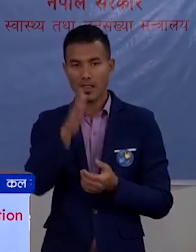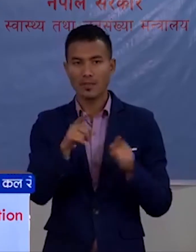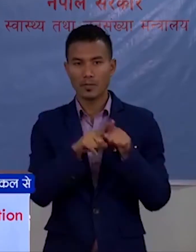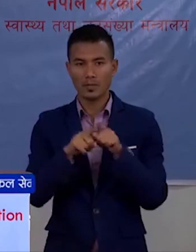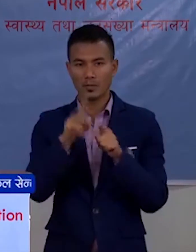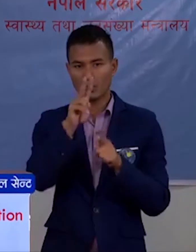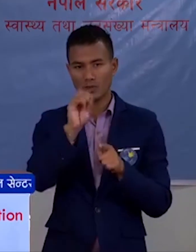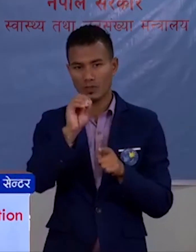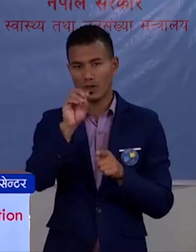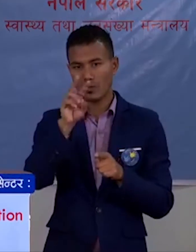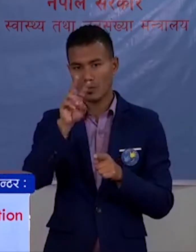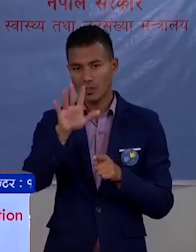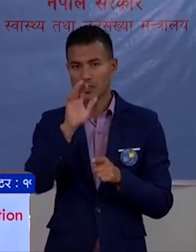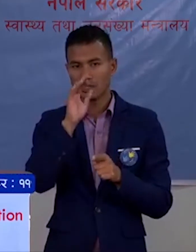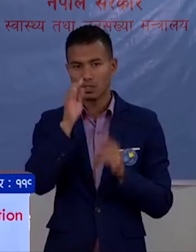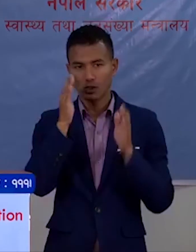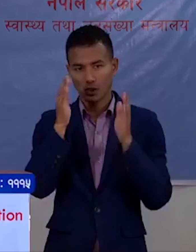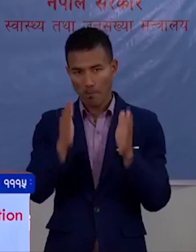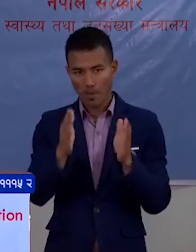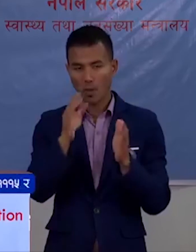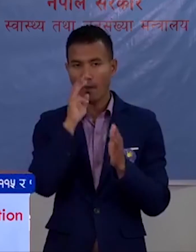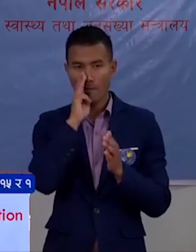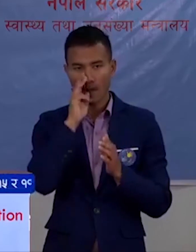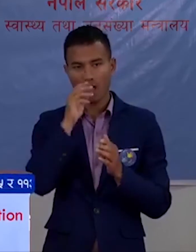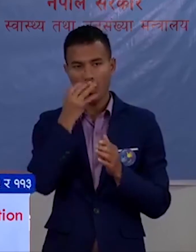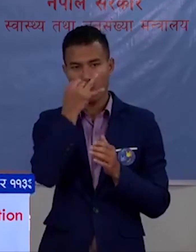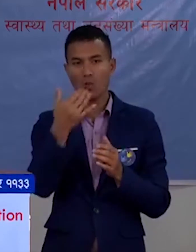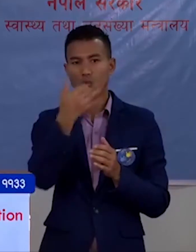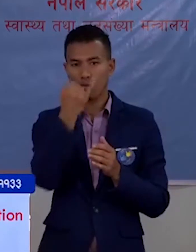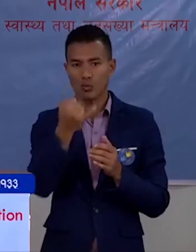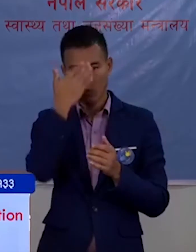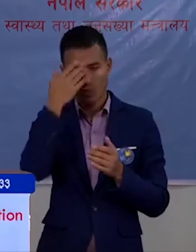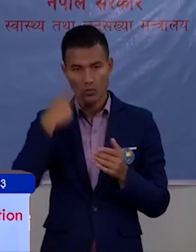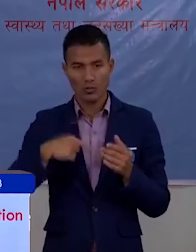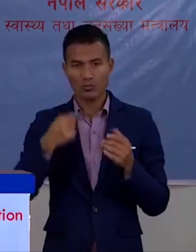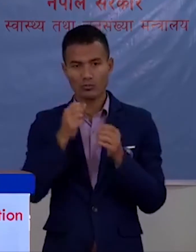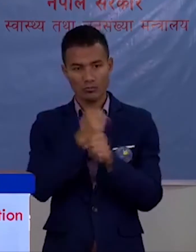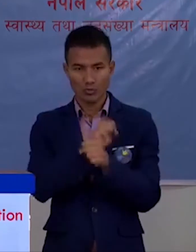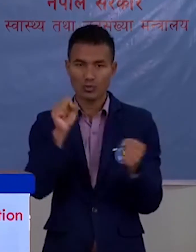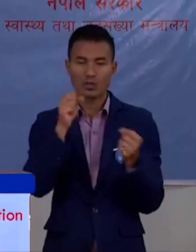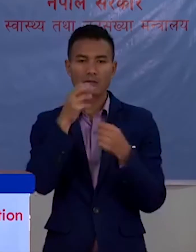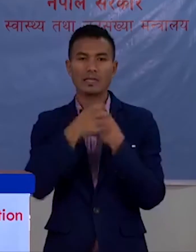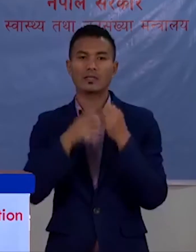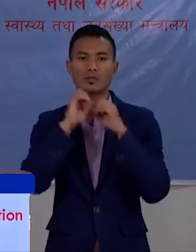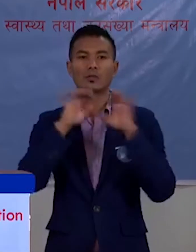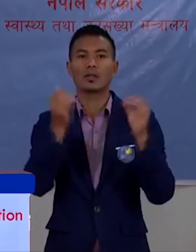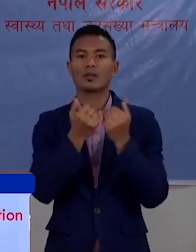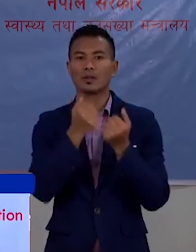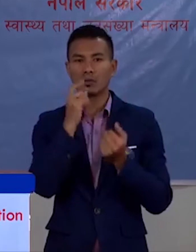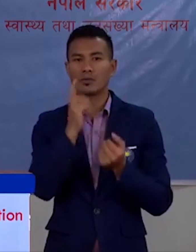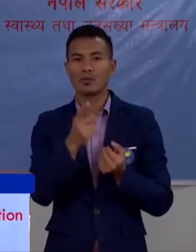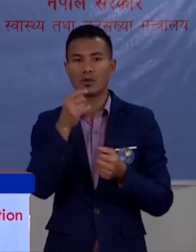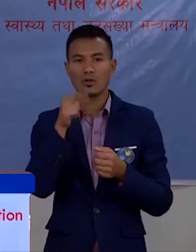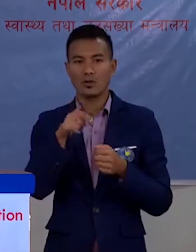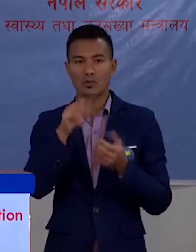सन् 2025सम्ममा औलोमुक्त देश घोषणा गर्ने लक्ष्य लिएको छ। यो औलो रोग लामखुट्टेको